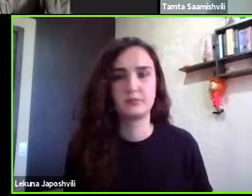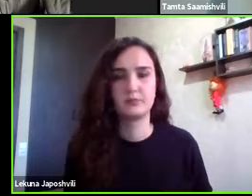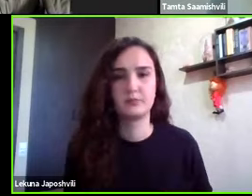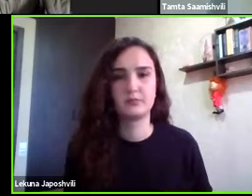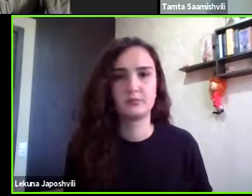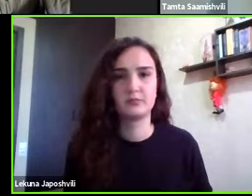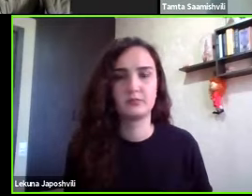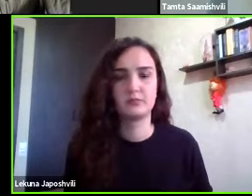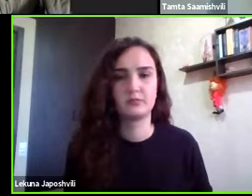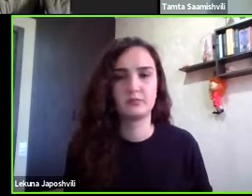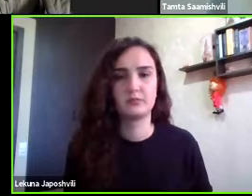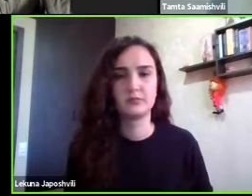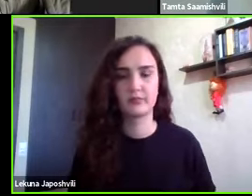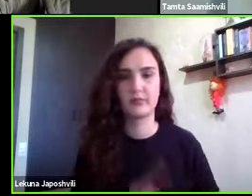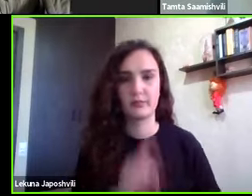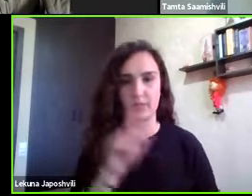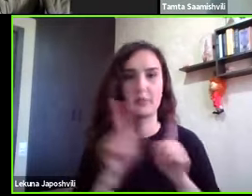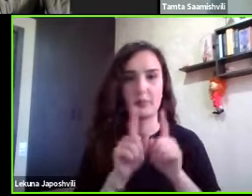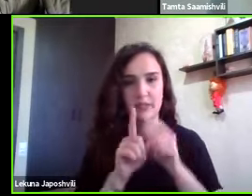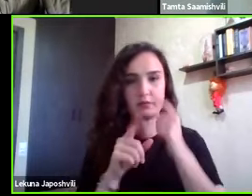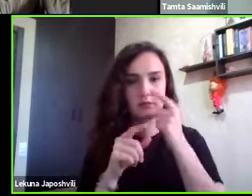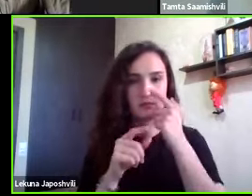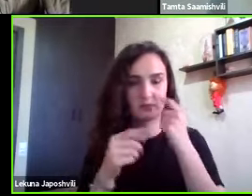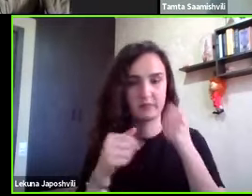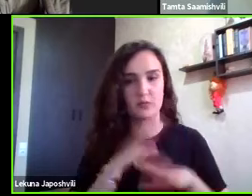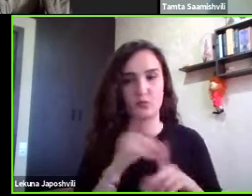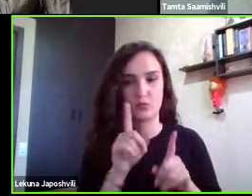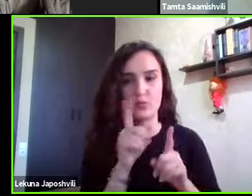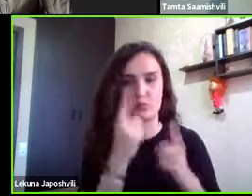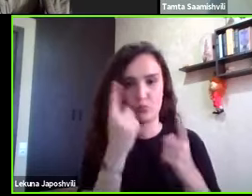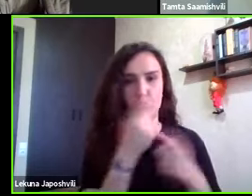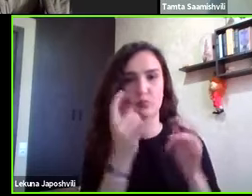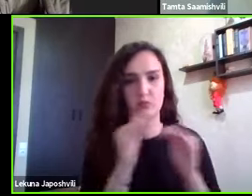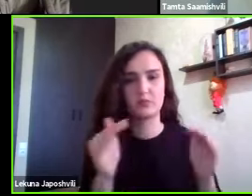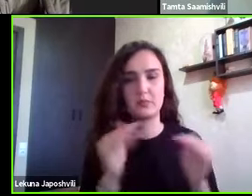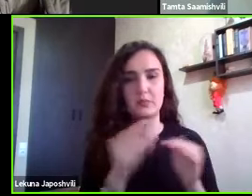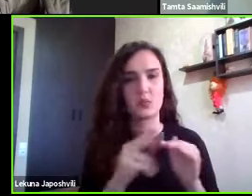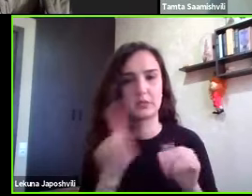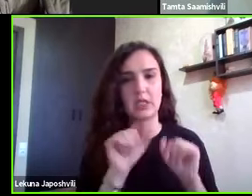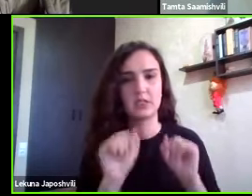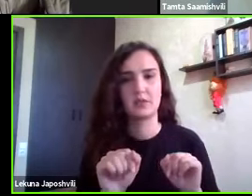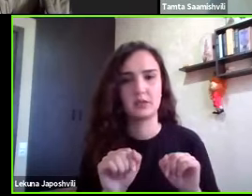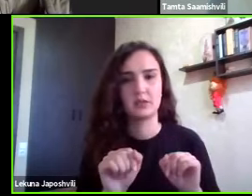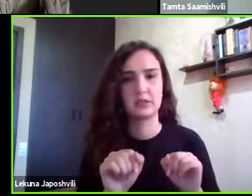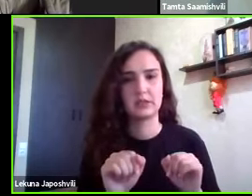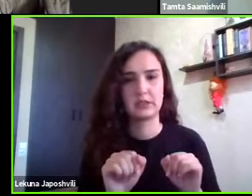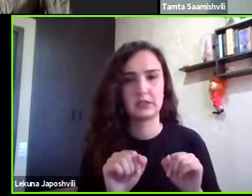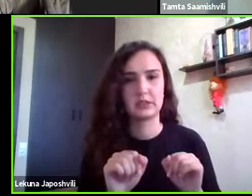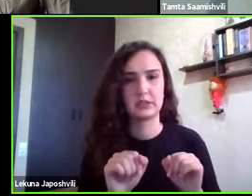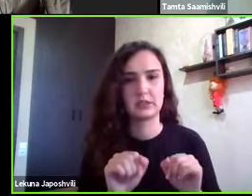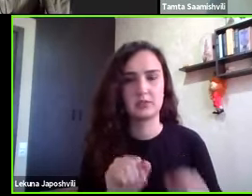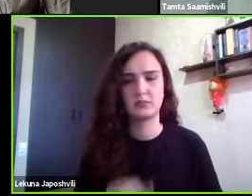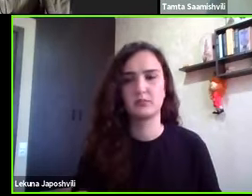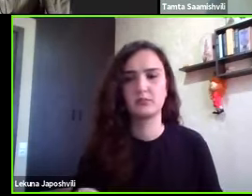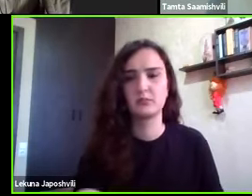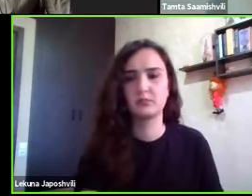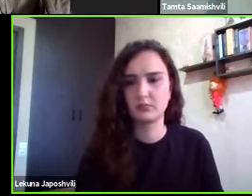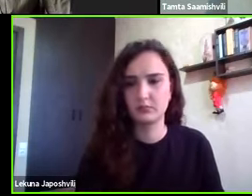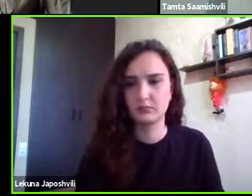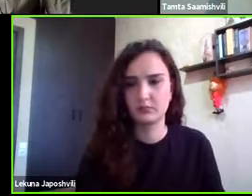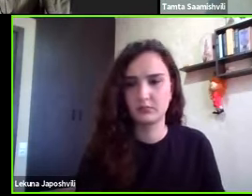სწორია. მაგრამ მაინც გვირჩევთ, რომ დავიცვათ, მოუწოდოთ ბავშვებს იმისკენ, რომ დაიცვან დისტანცია.